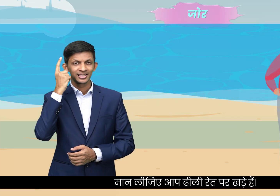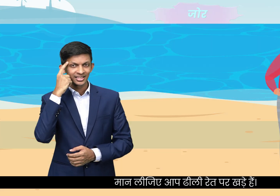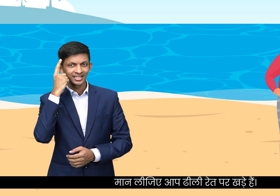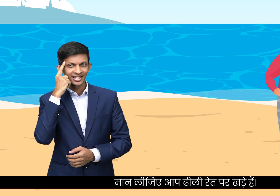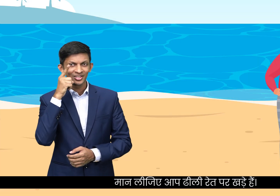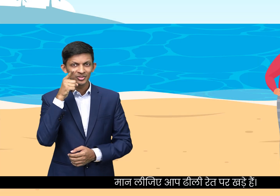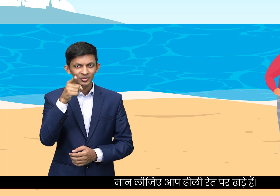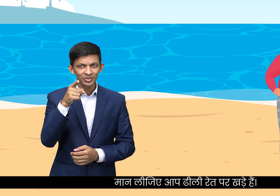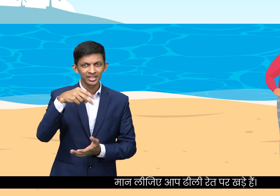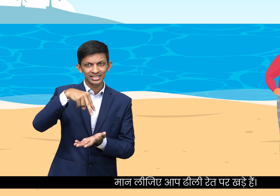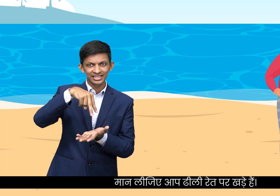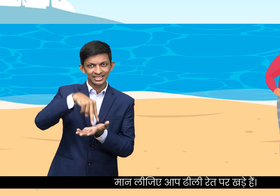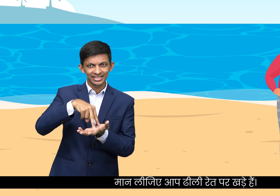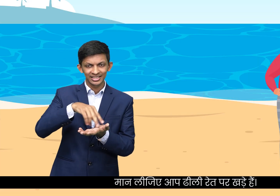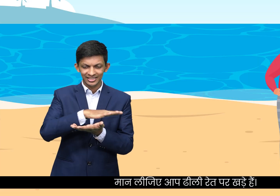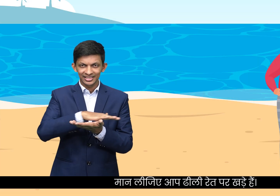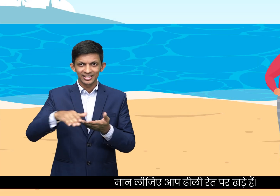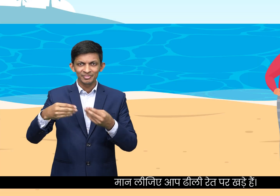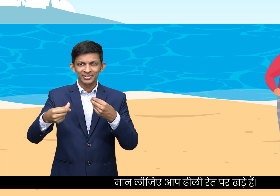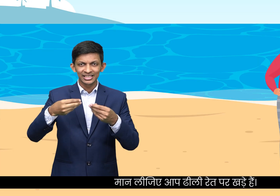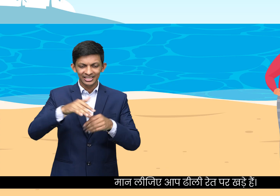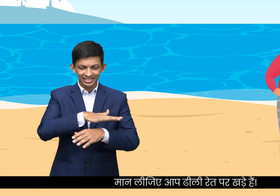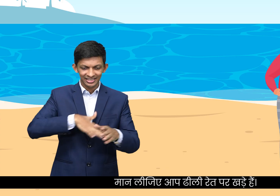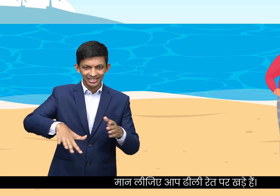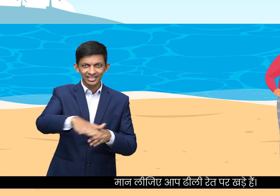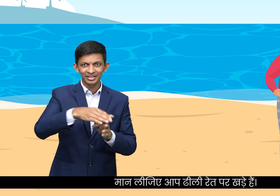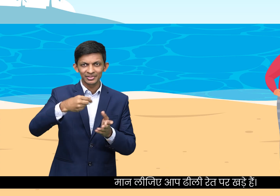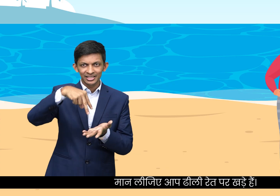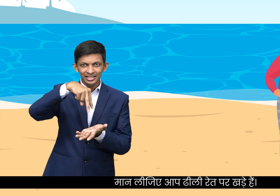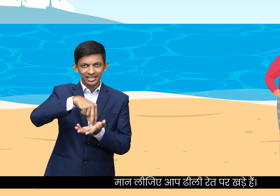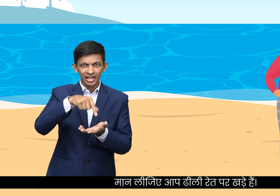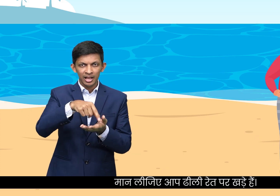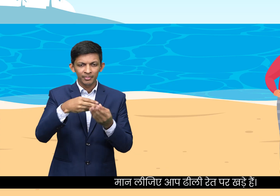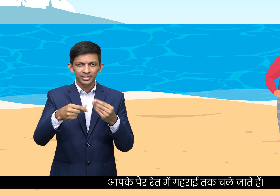मान लीजिए आप ढीली रेत पर खड़े हैं।